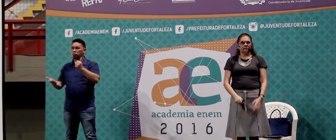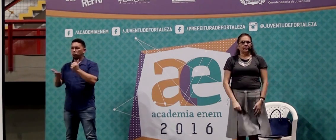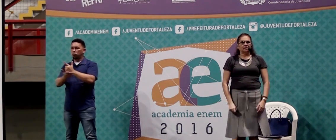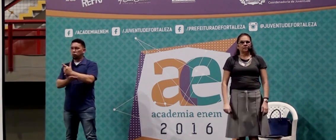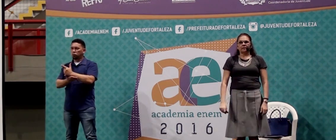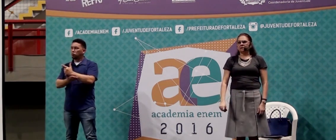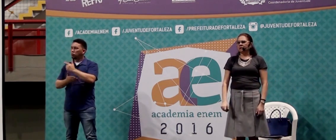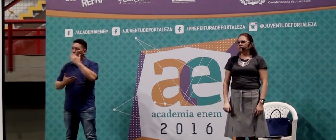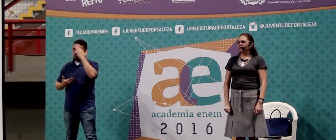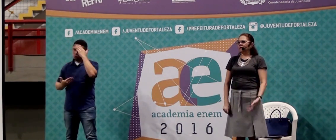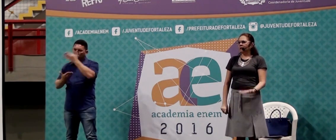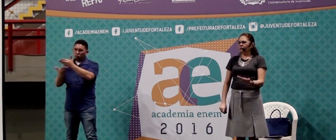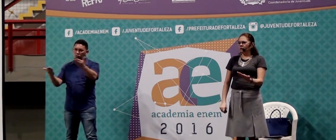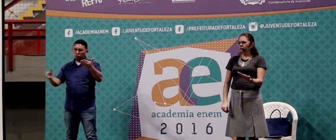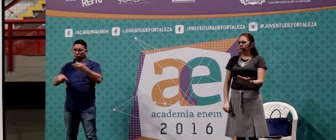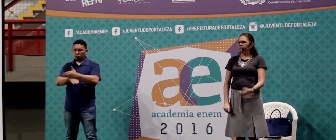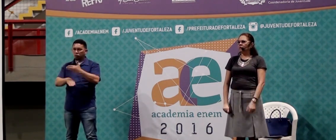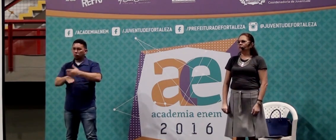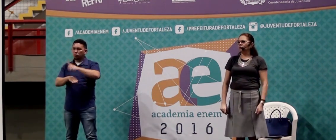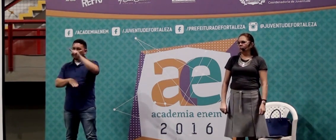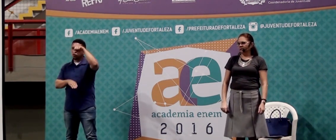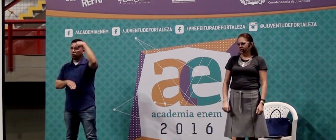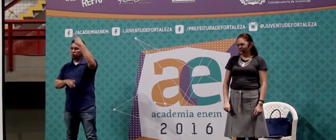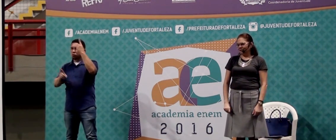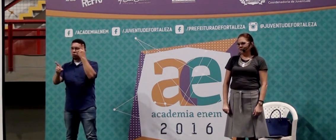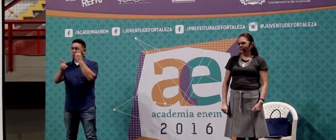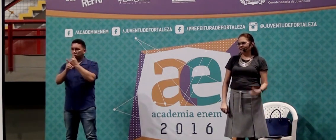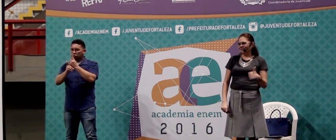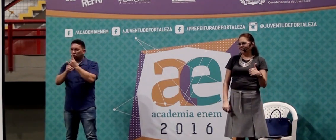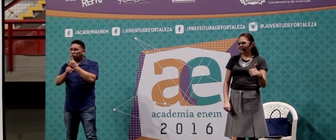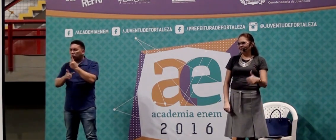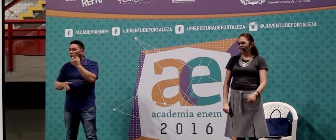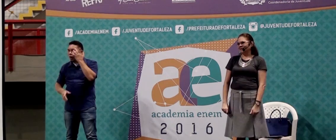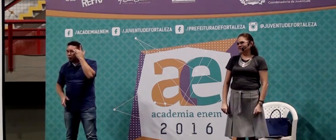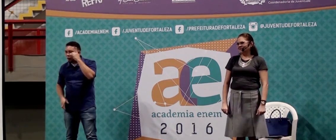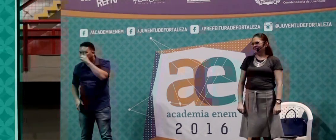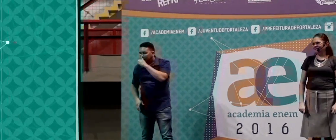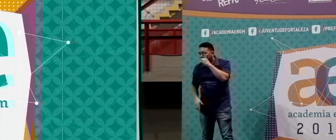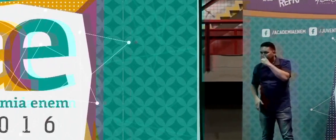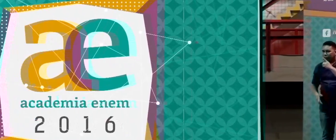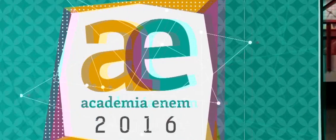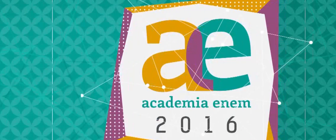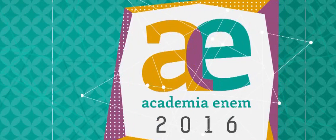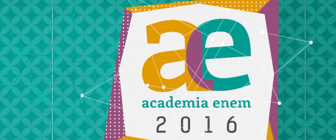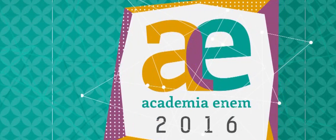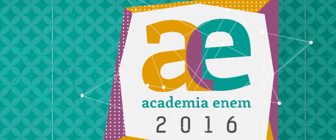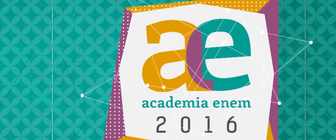agradeço a participação e até o nosso próximo encontro com as redações. Valeu, gente!